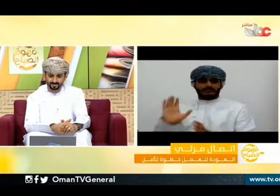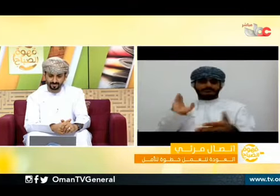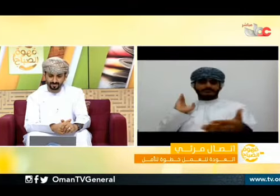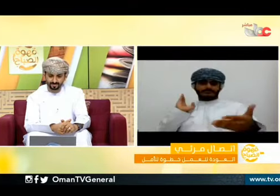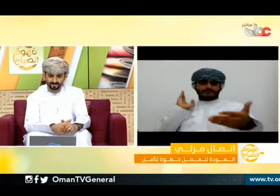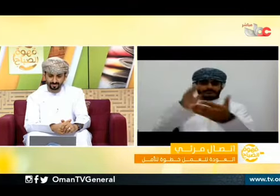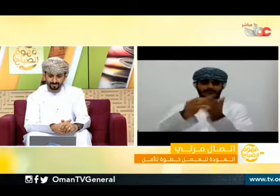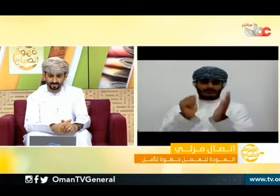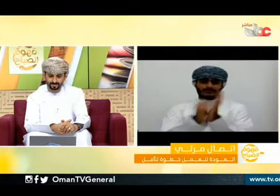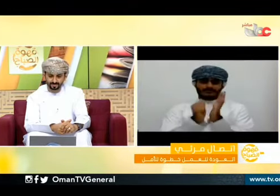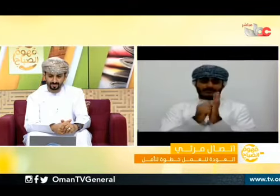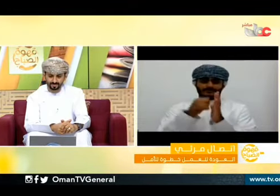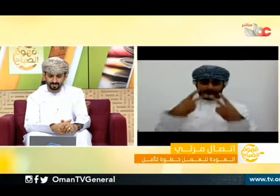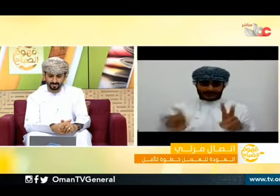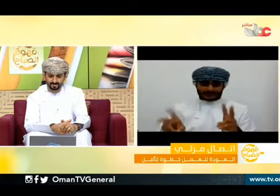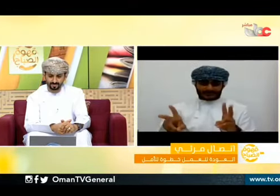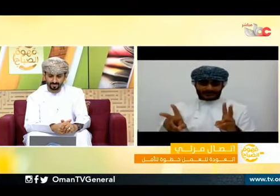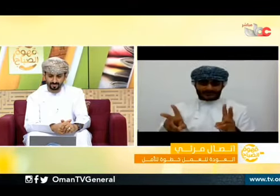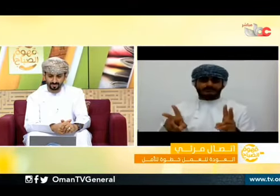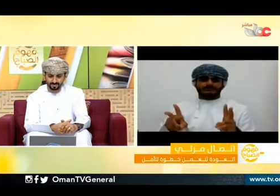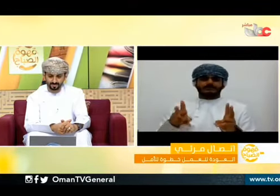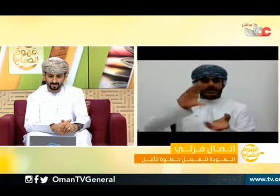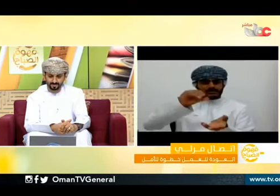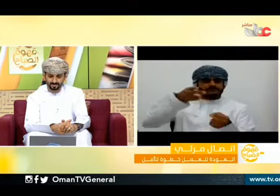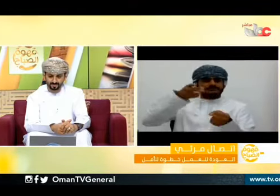أيضا وضع الكمام.